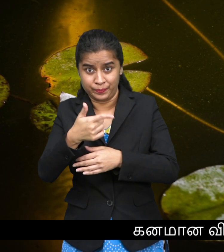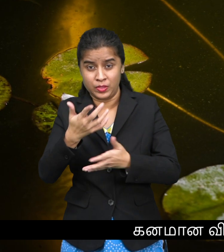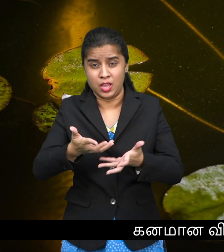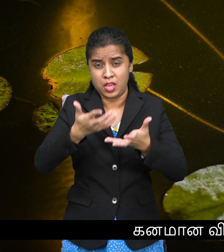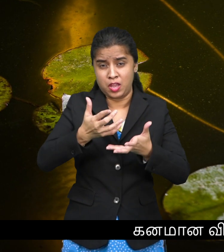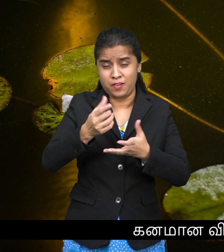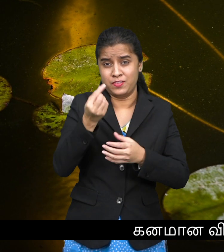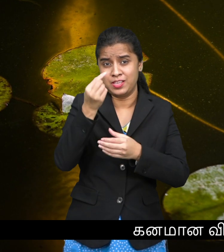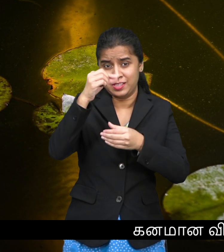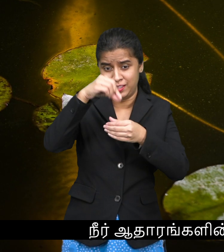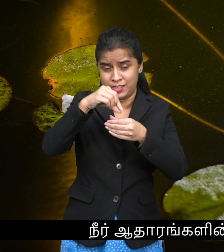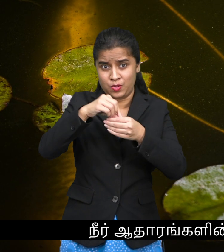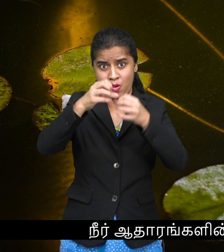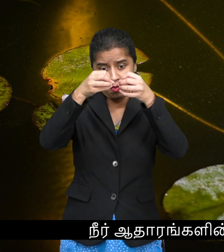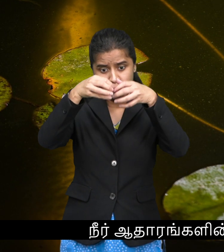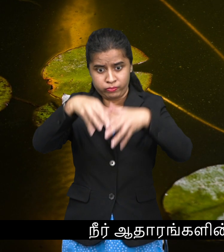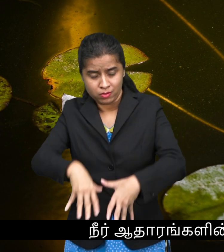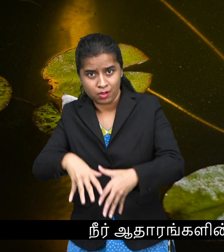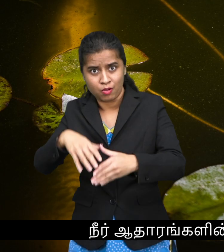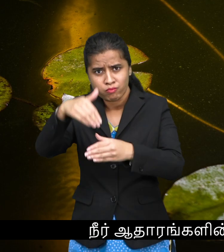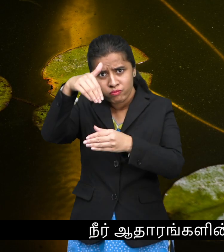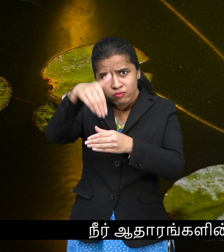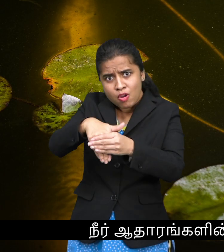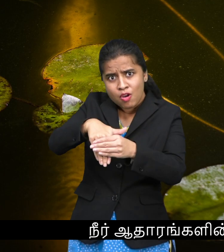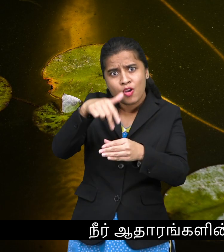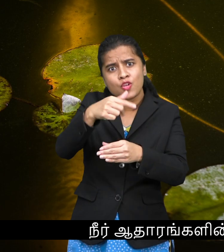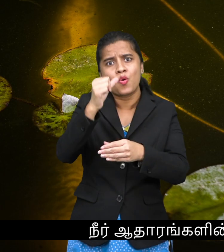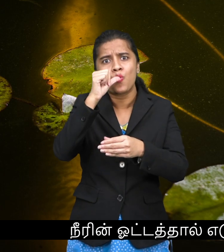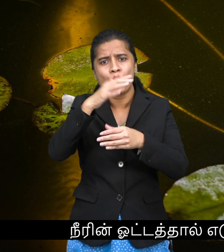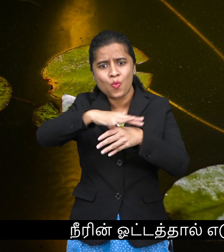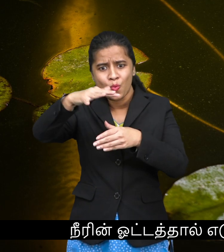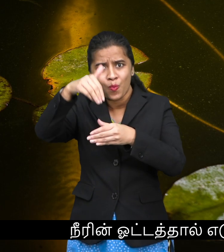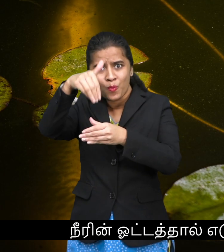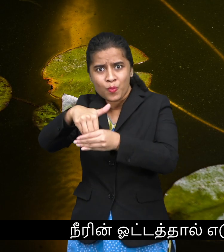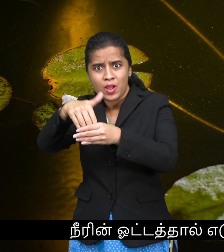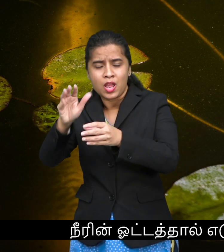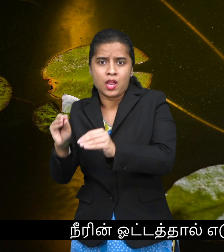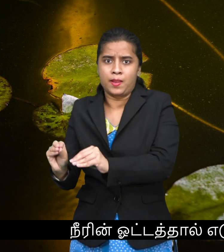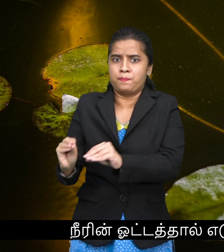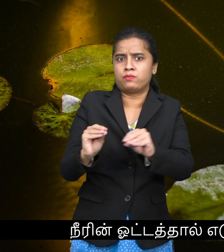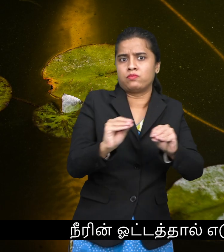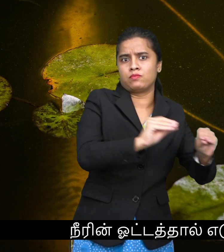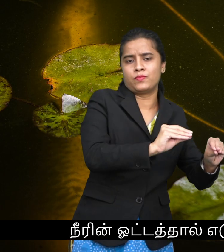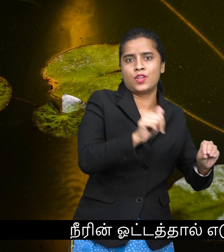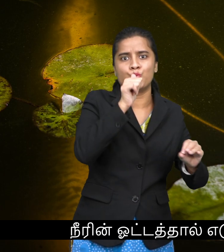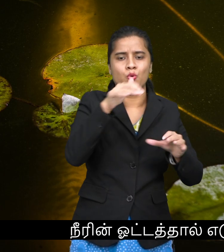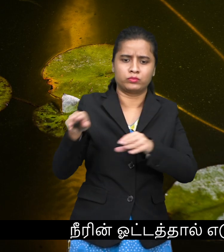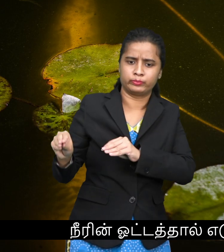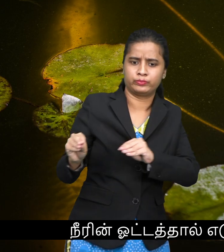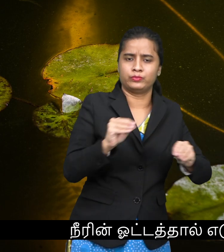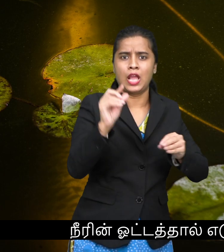கடினமான விதைகள் பொதுவாக நீர் ஆதாரங்களின் அடிப்பகுதியில் விழுந்து நீரின் ஓட்டத்தால் எடுத்து